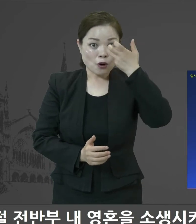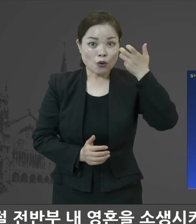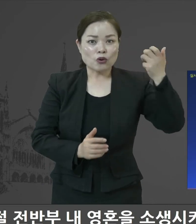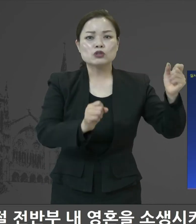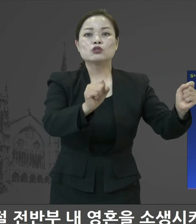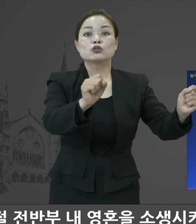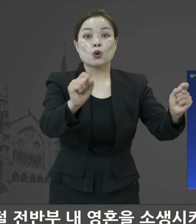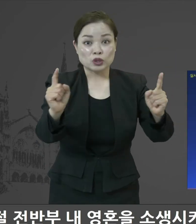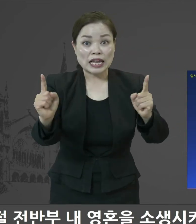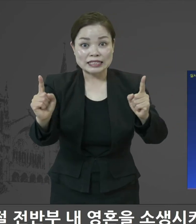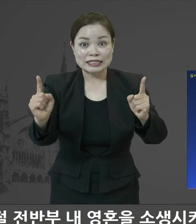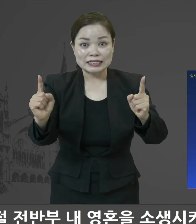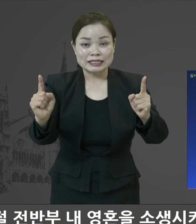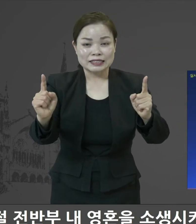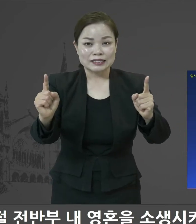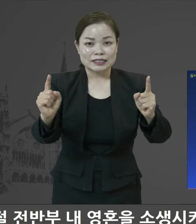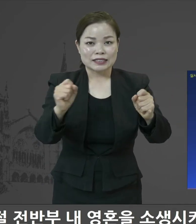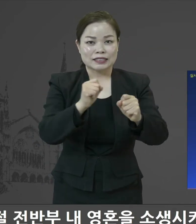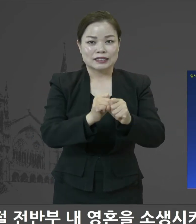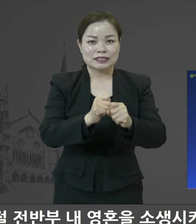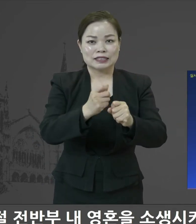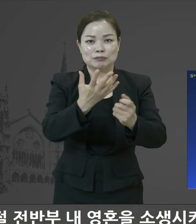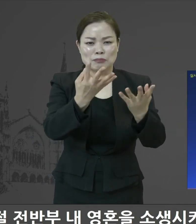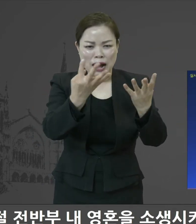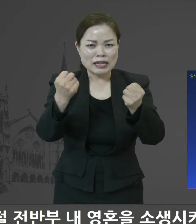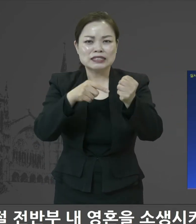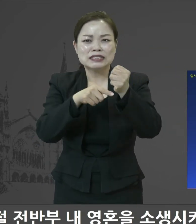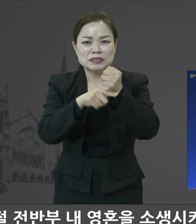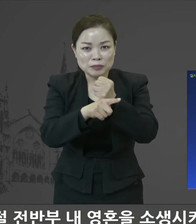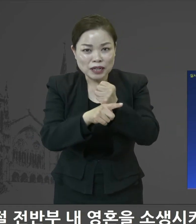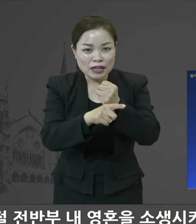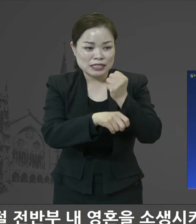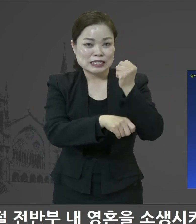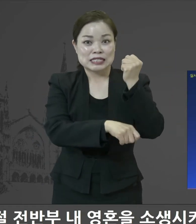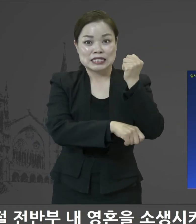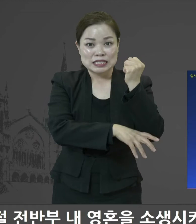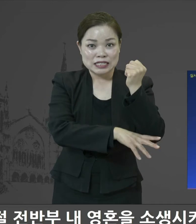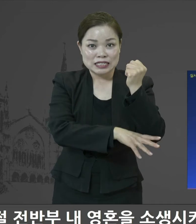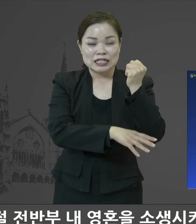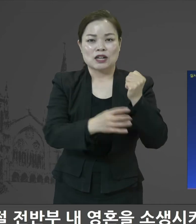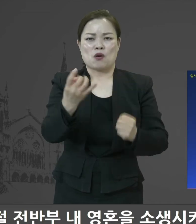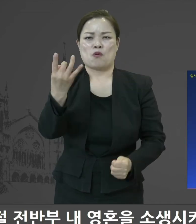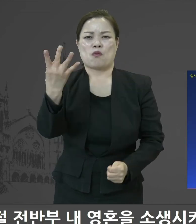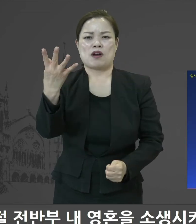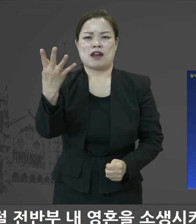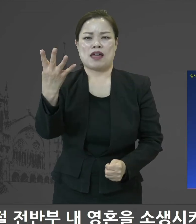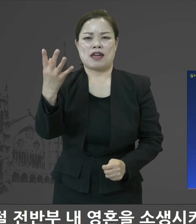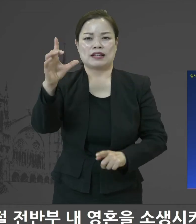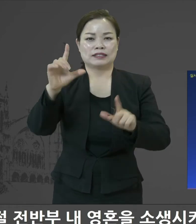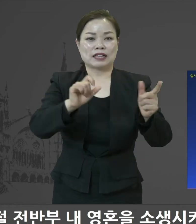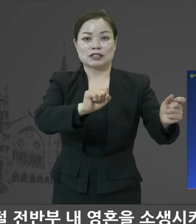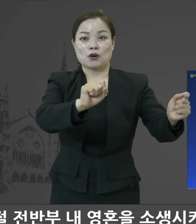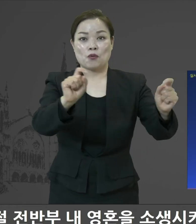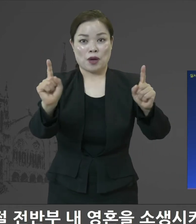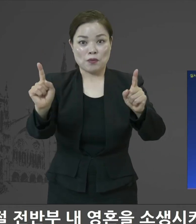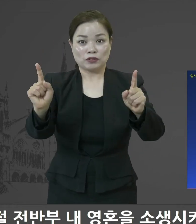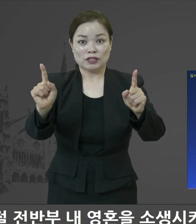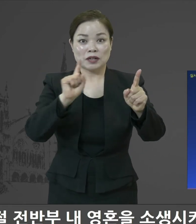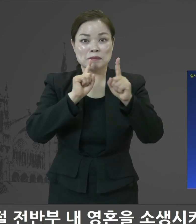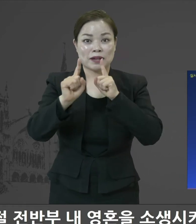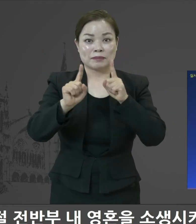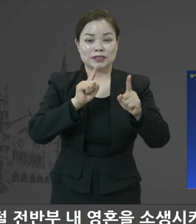소생시킨다는 단어는 굉장히 광범위한 의미인데 기본적인 의미가 원래 상태로 되돌려 놓는다라는